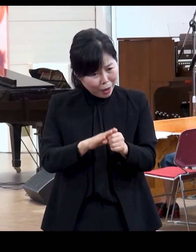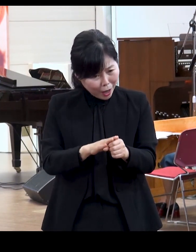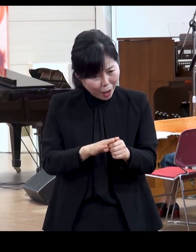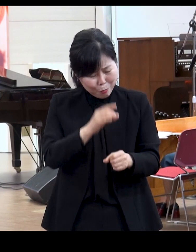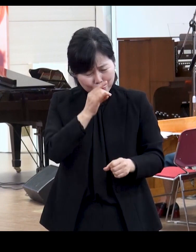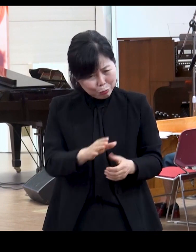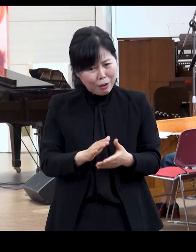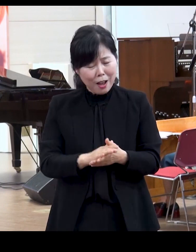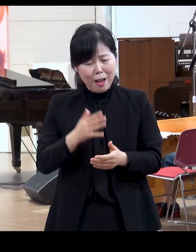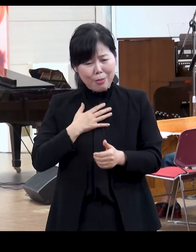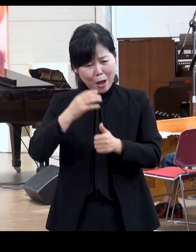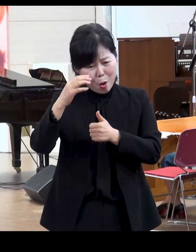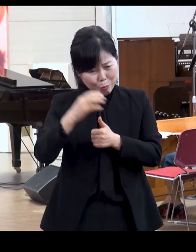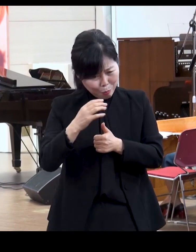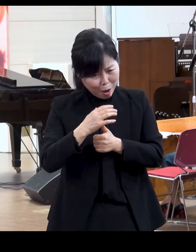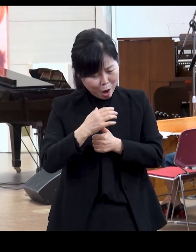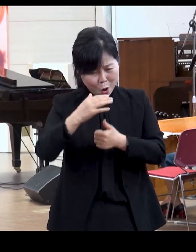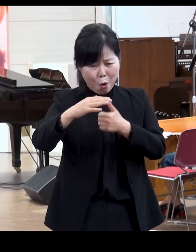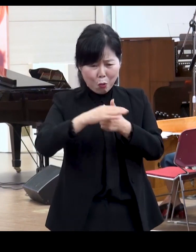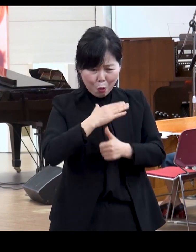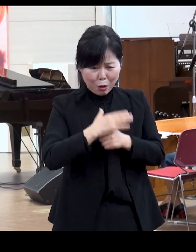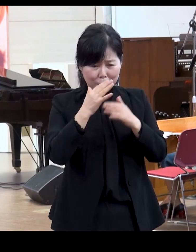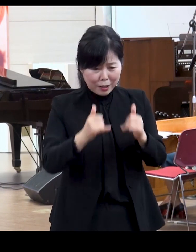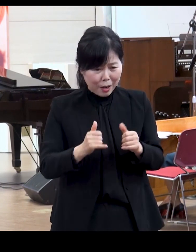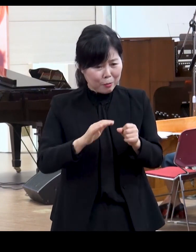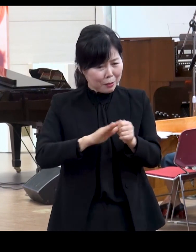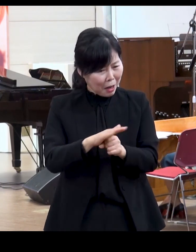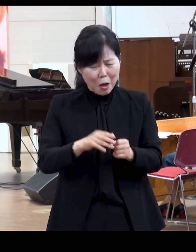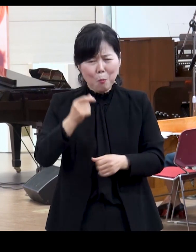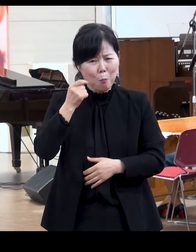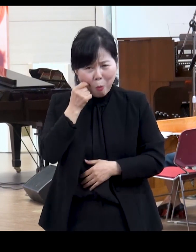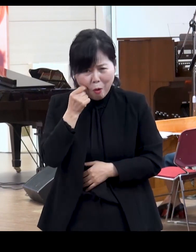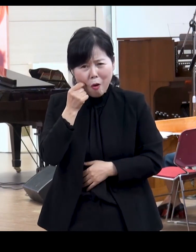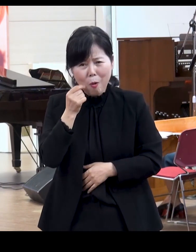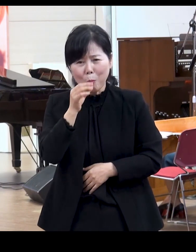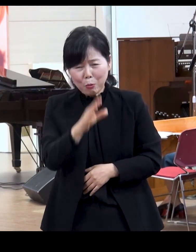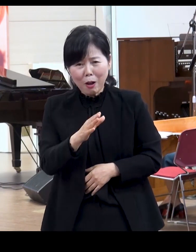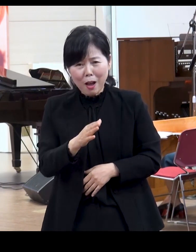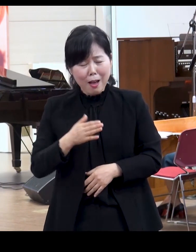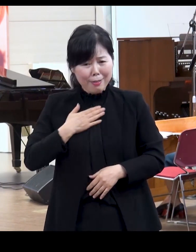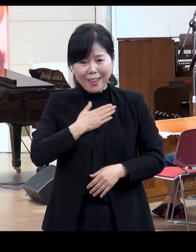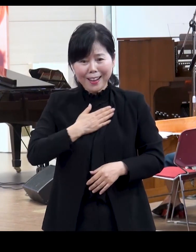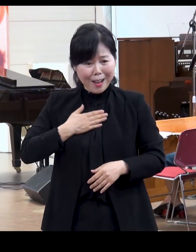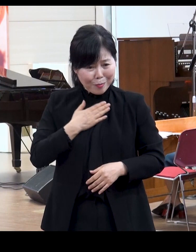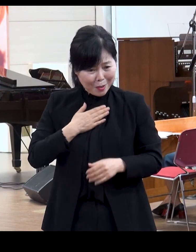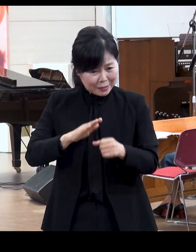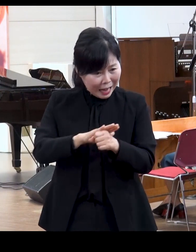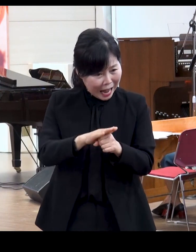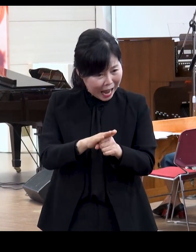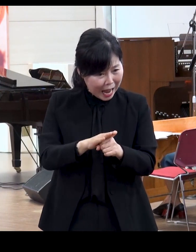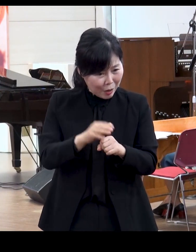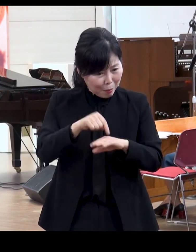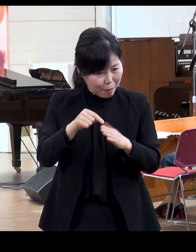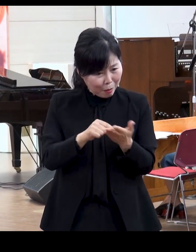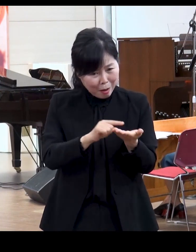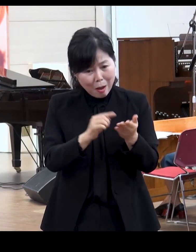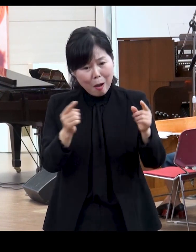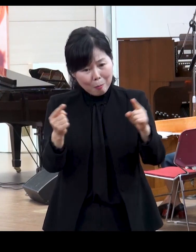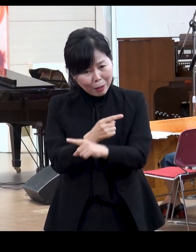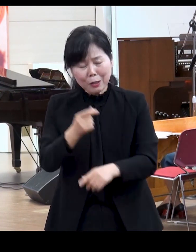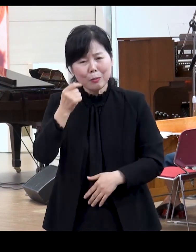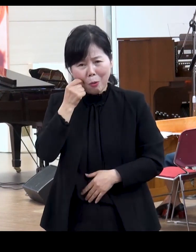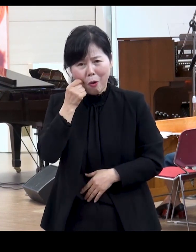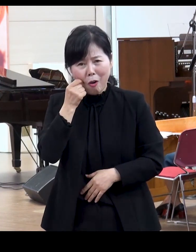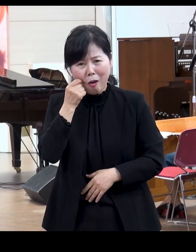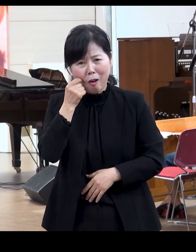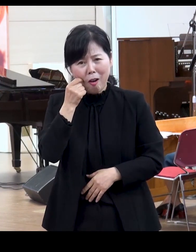수 없어요. 나를 핍박하고 공격하는 사람을 사랑할 수가 없어요. 우리 감정이 그렇게 되질 않아요. 우리 마음을 그런